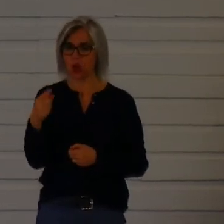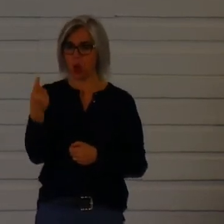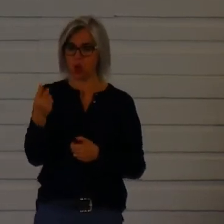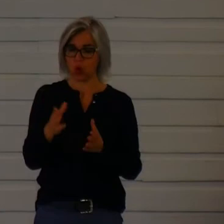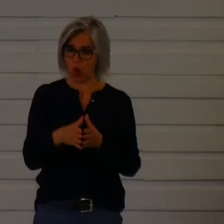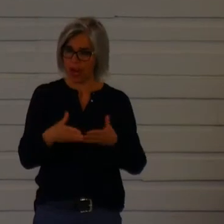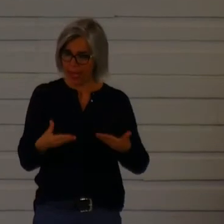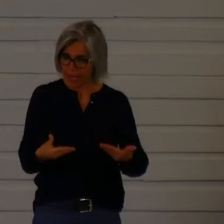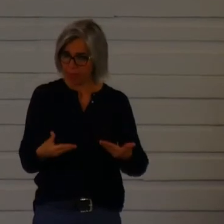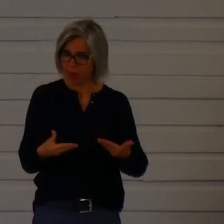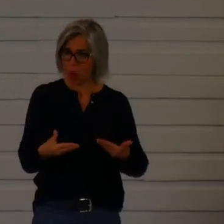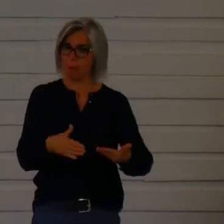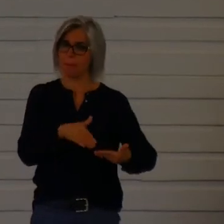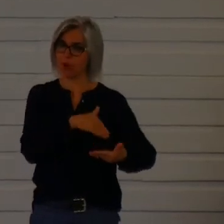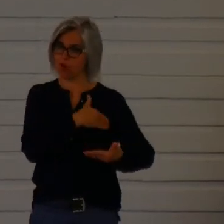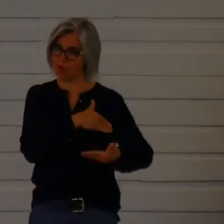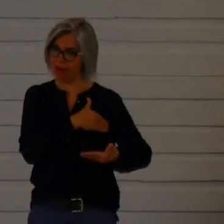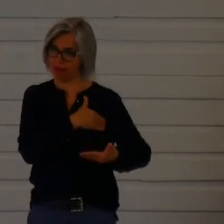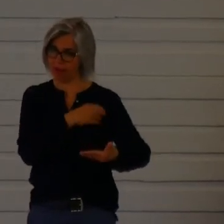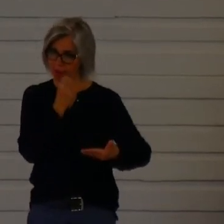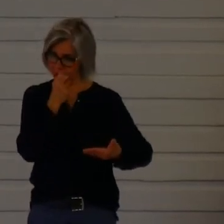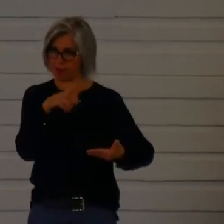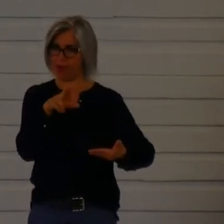Abacuc, profeta Abacuc.